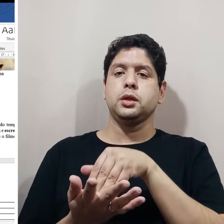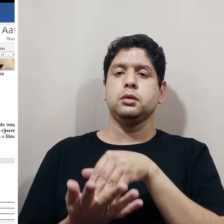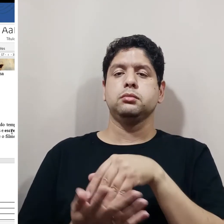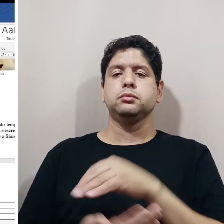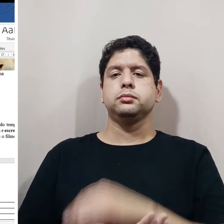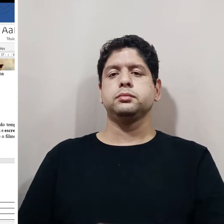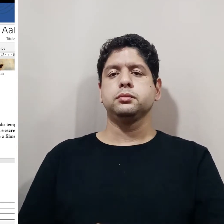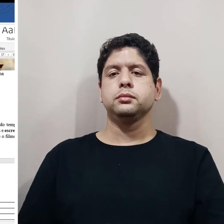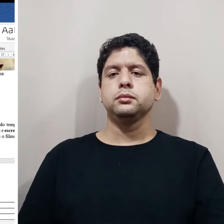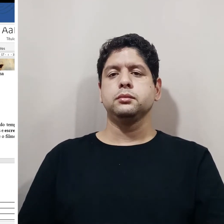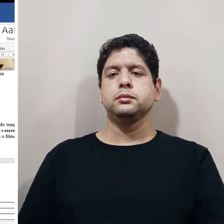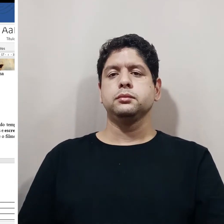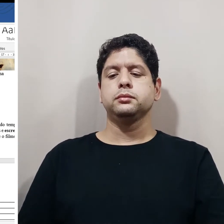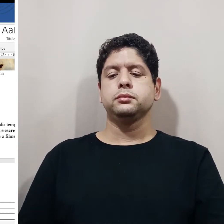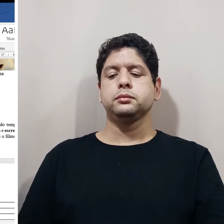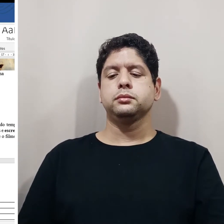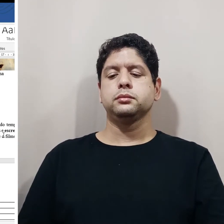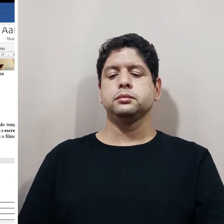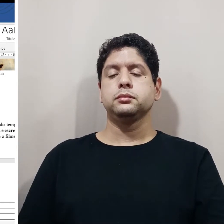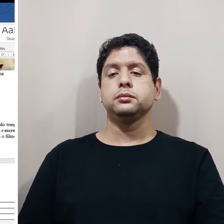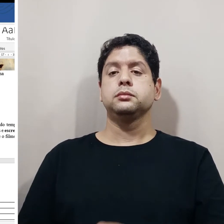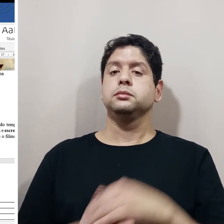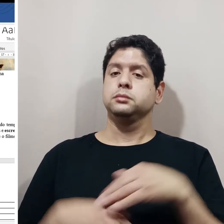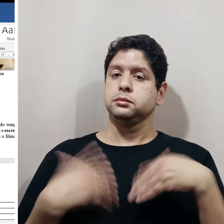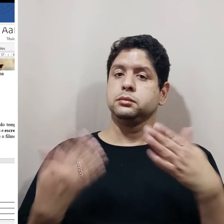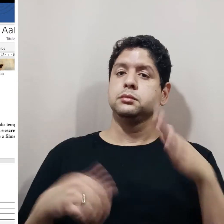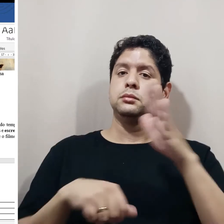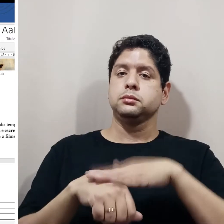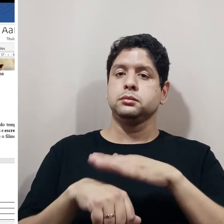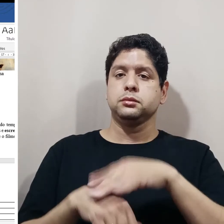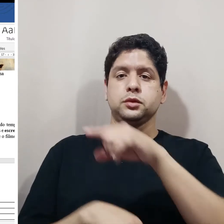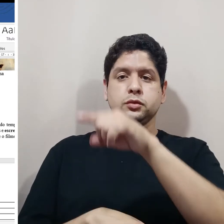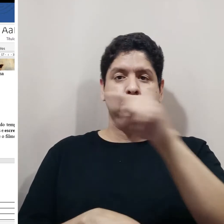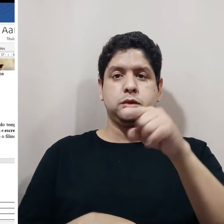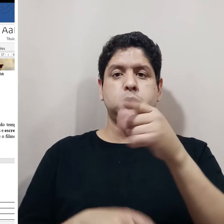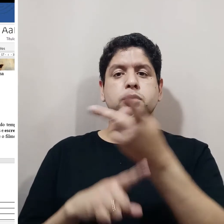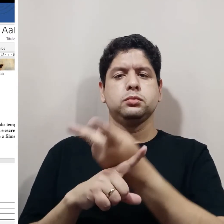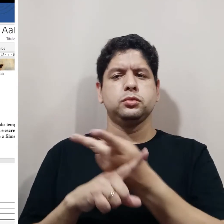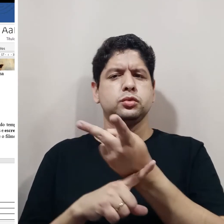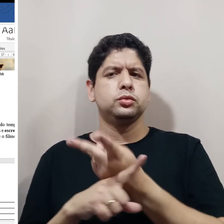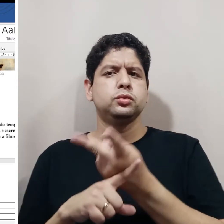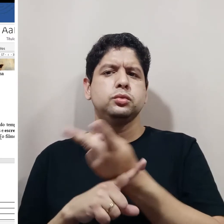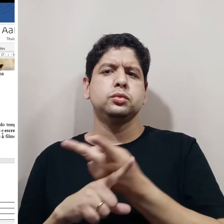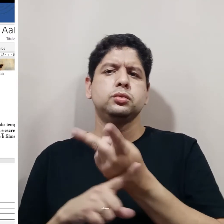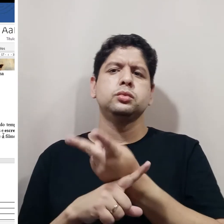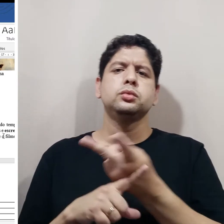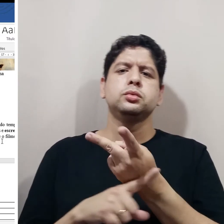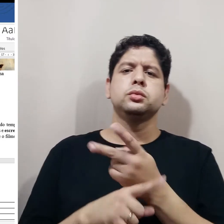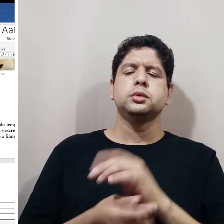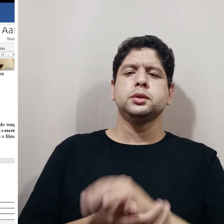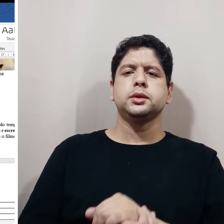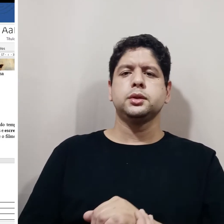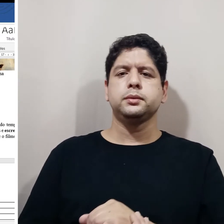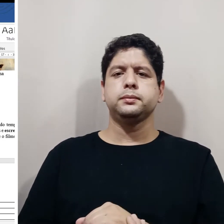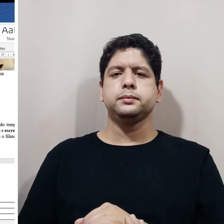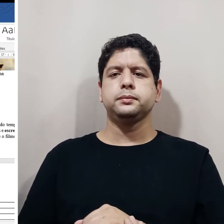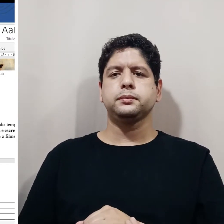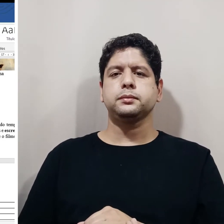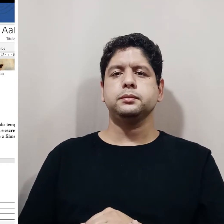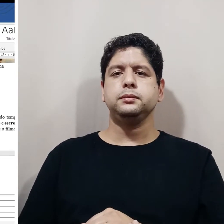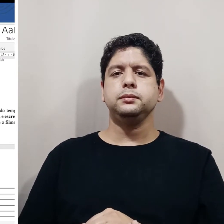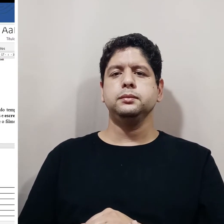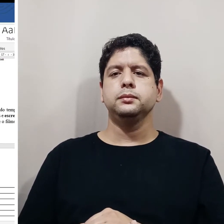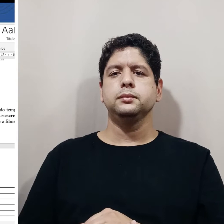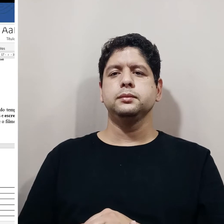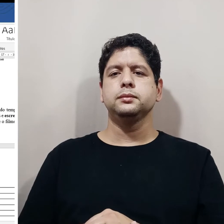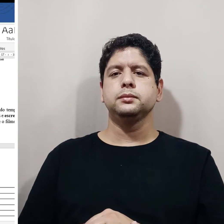assistir a um desses filmes e escreva uma crítica. Na sua crítica, você deve fazer um resumo da história e escrever a sua opinião sobre o filme. Bem,